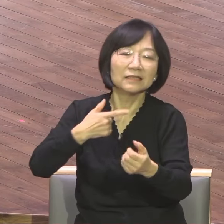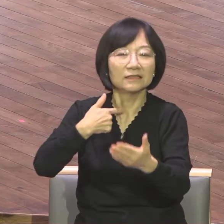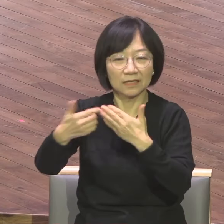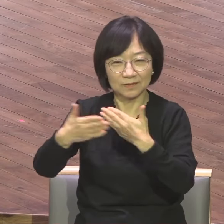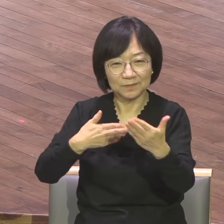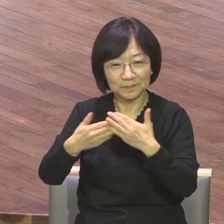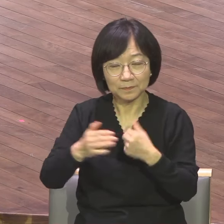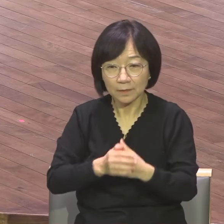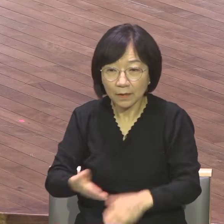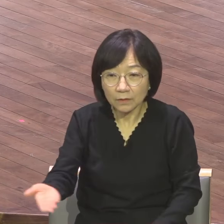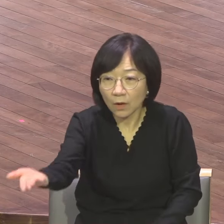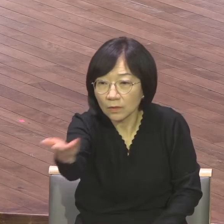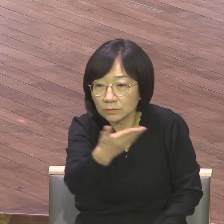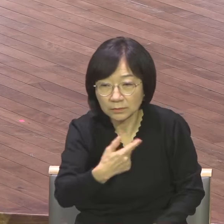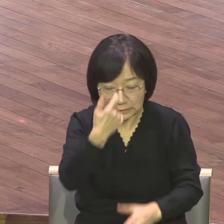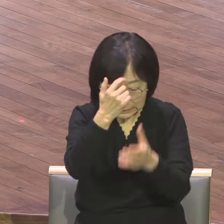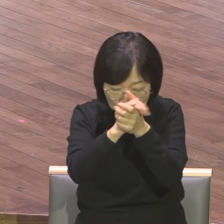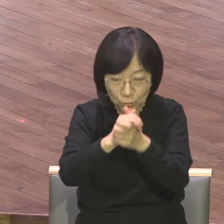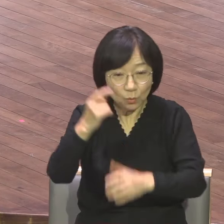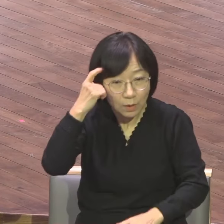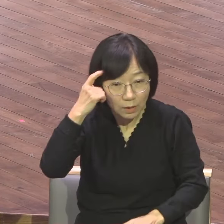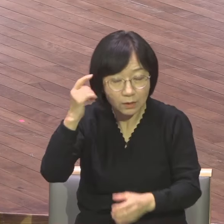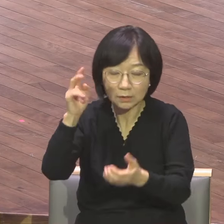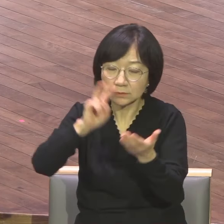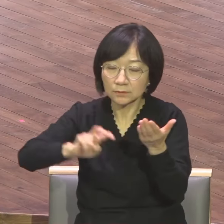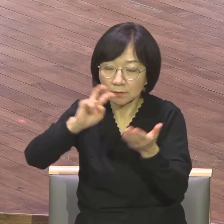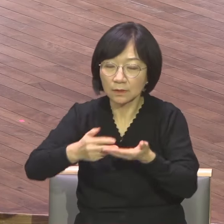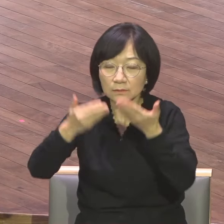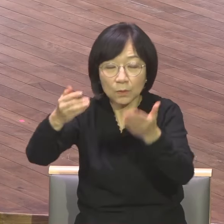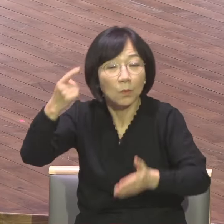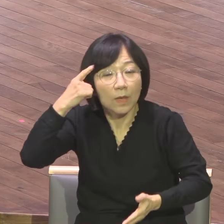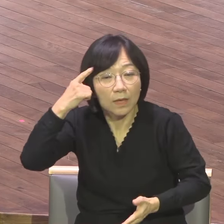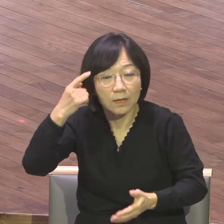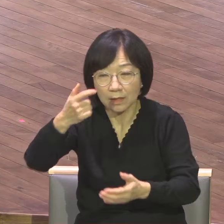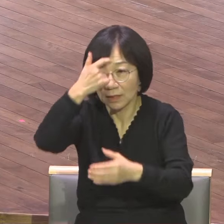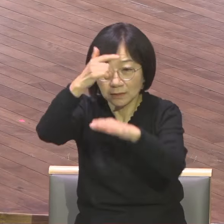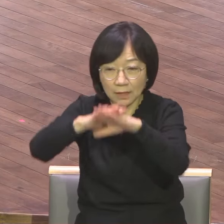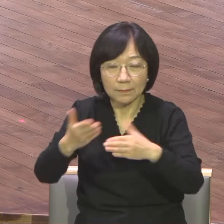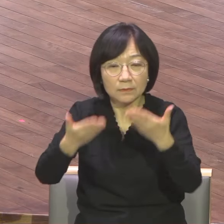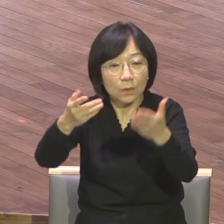왜 찬양합니까? 하나님이 함께 하시니까. 왜 예배합니까? 하나님이 함께